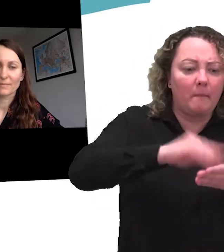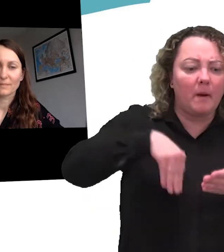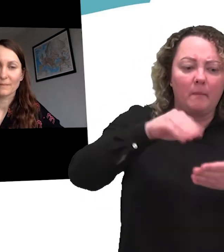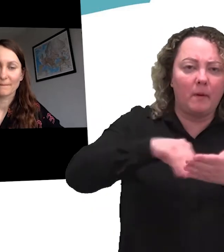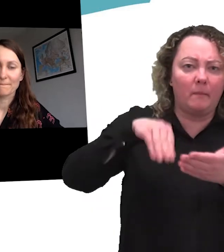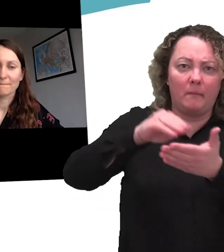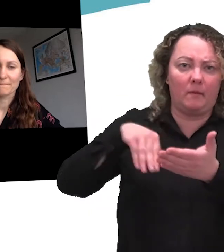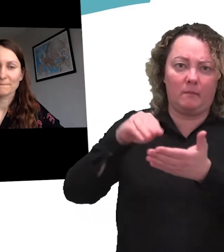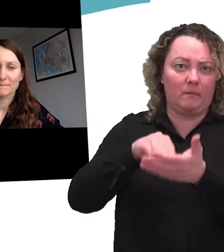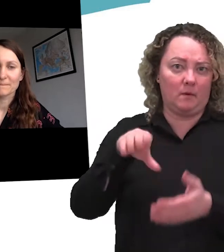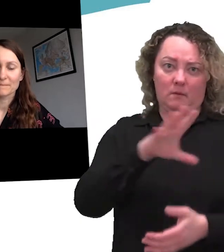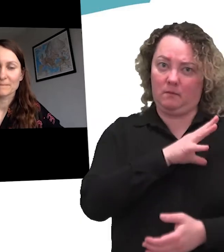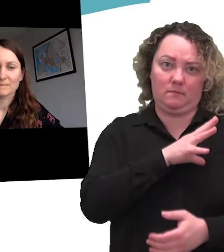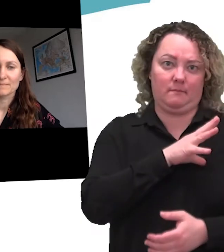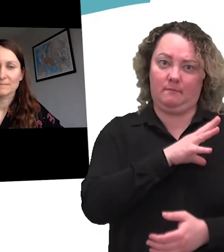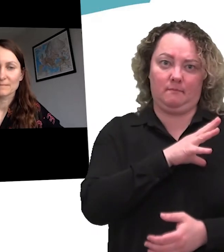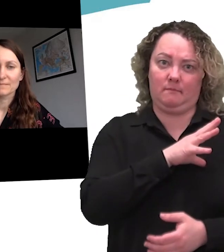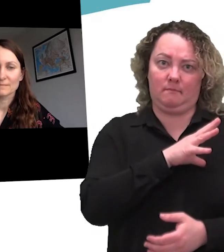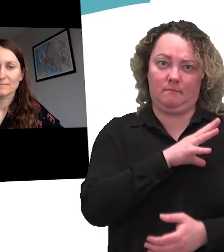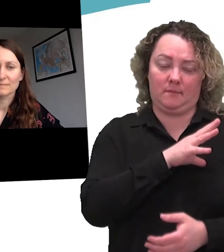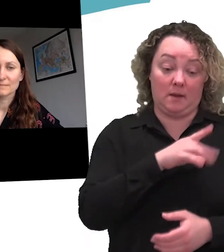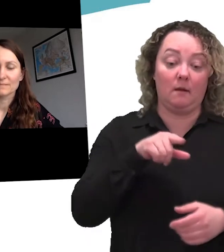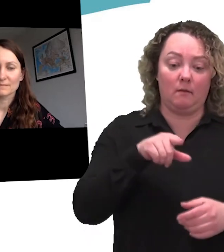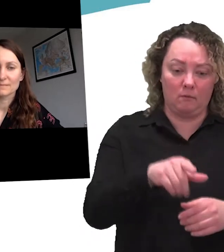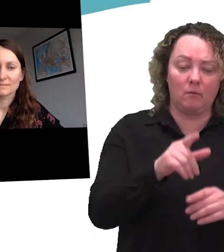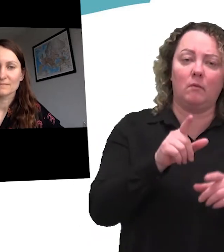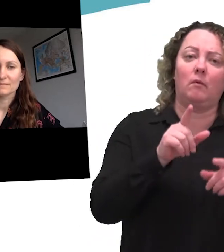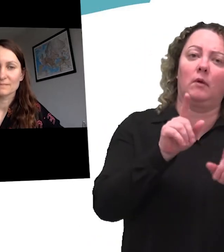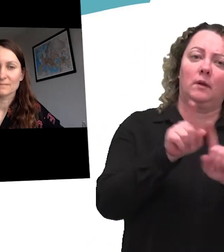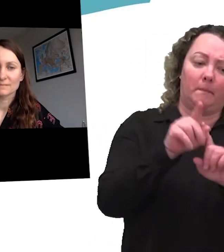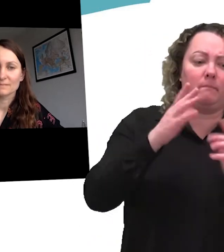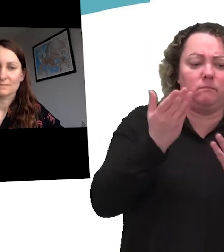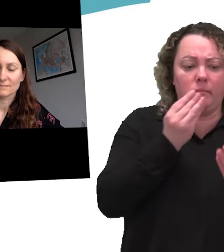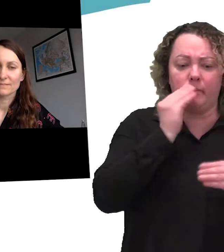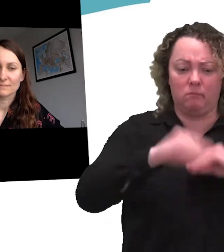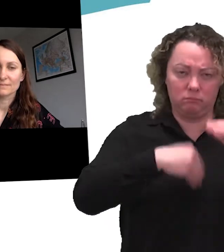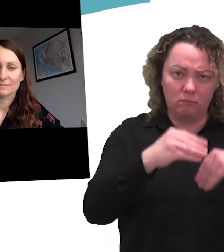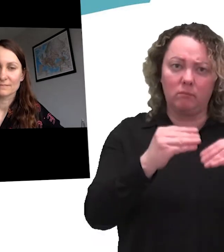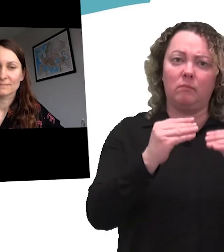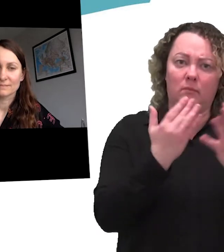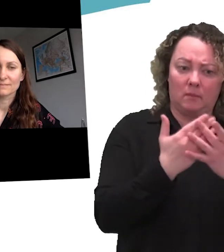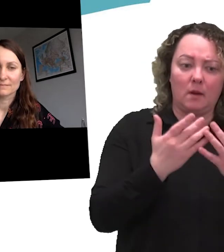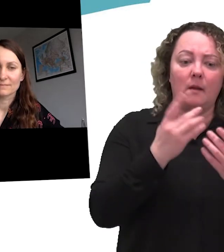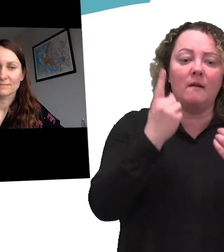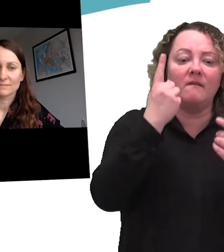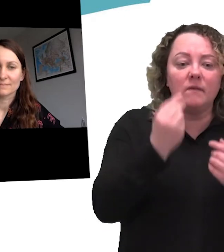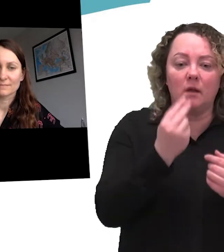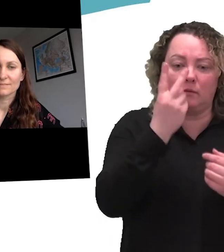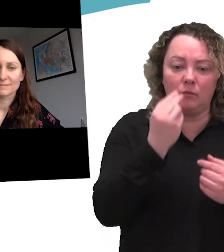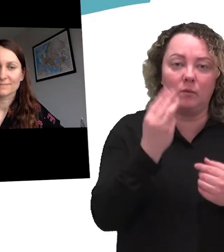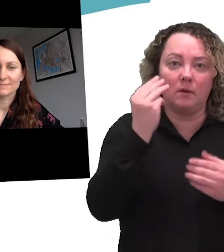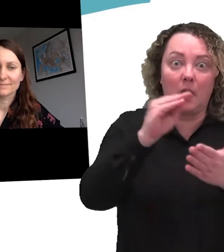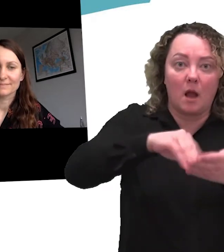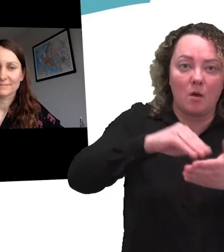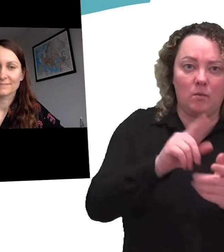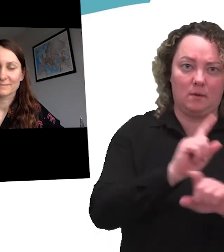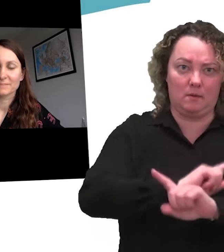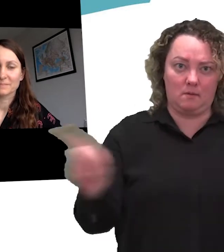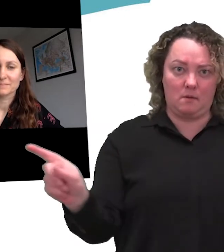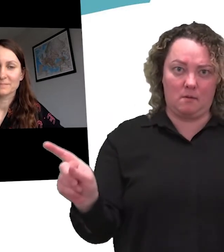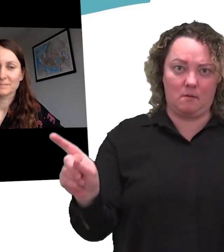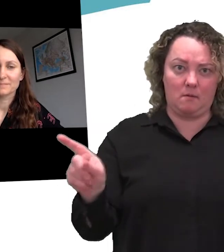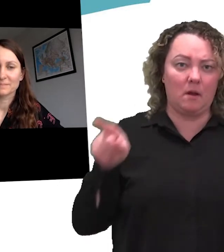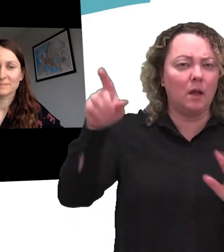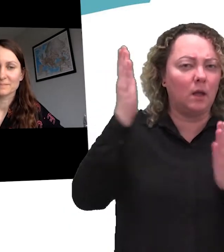Ir tas pats produktas, kaip esminis, ten kelias dienas iš eilės negali kartoti. Jis yra ten labai griežtos taisyklės, kaip turi